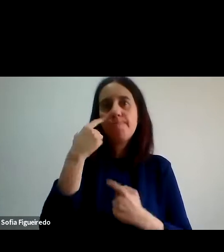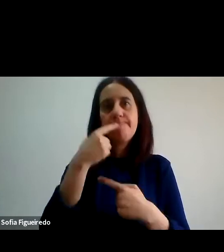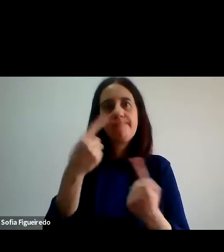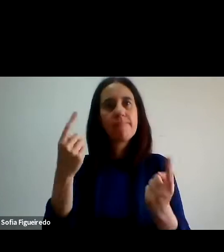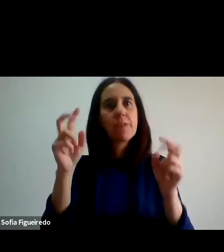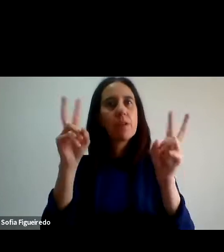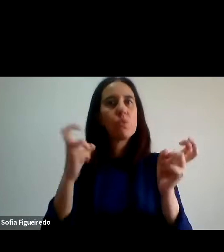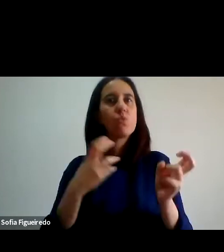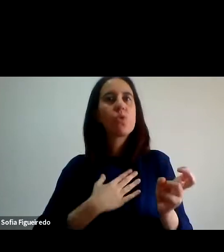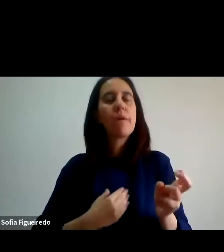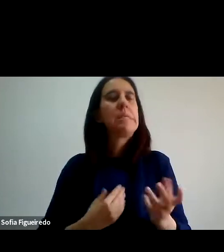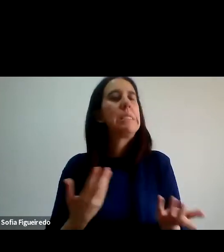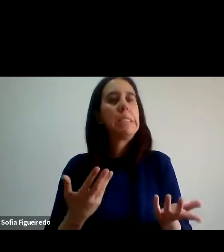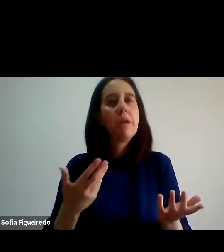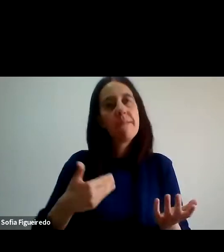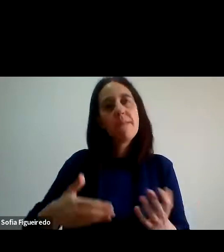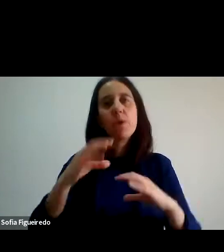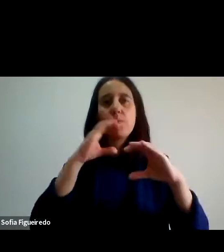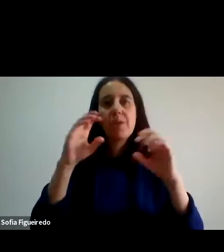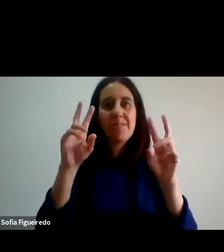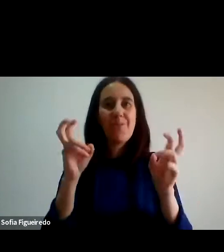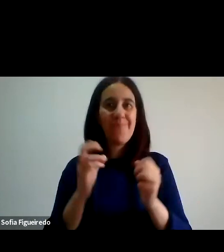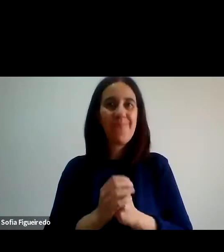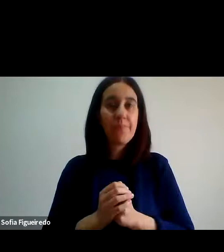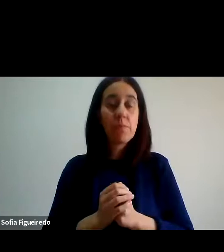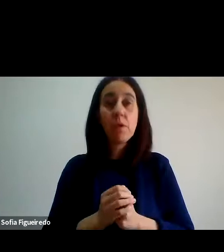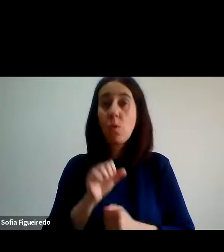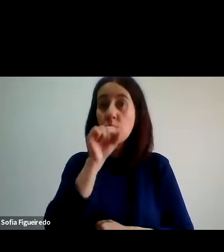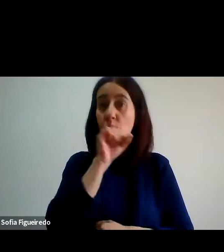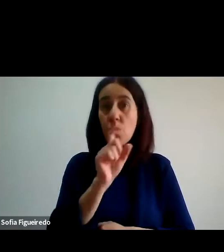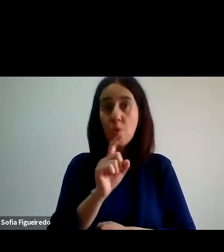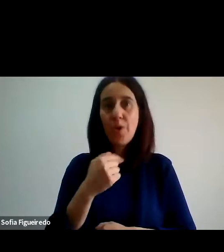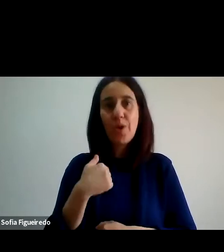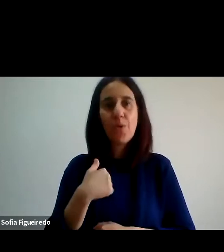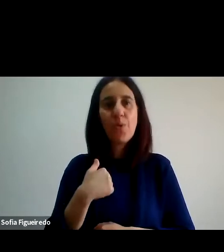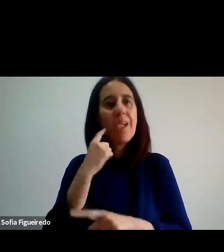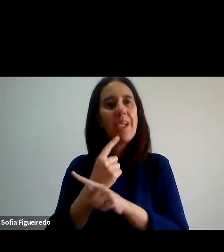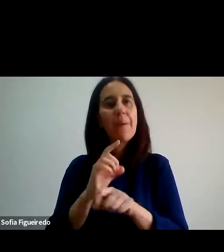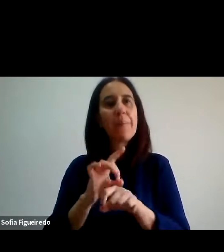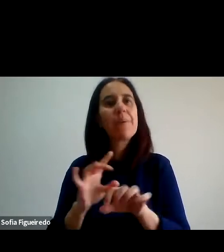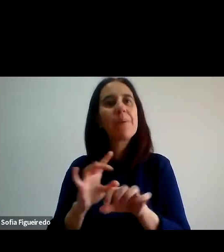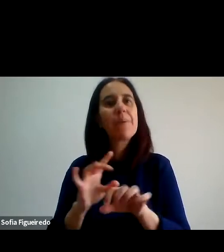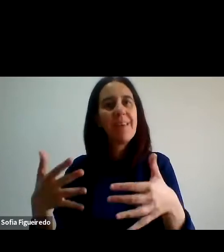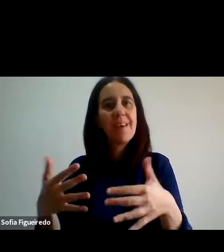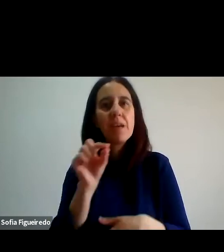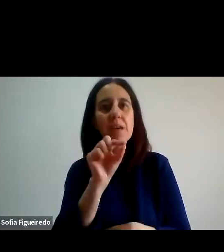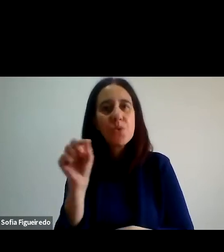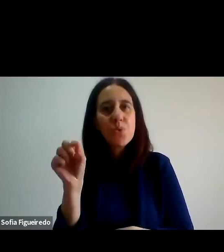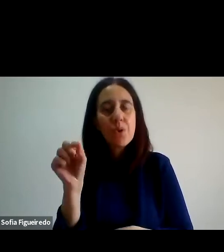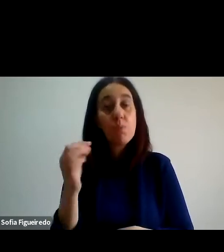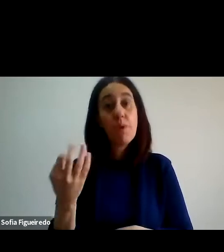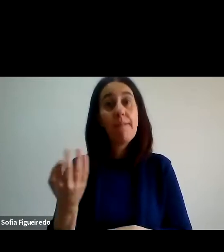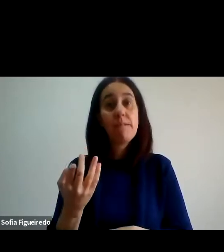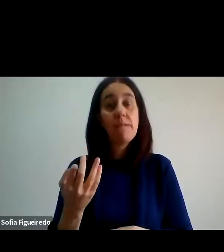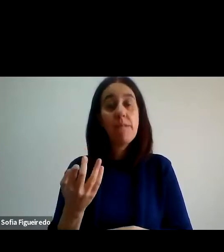era, nós vamos falar de comunicação. E não é por acaso que eu pus este, no contexto de pandemia, com risco. Porque,